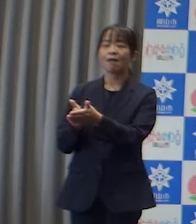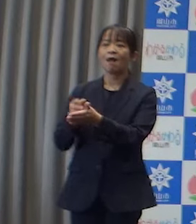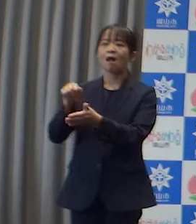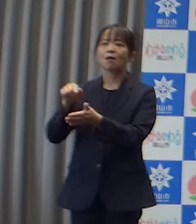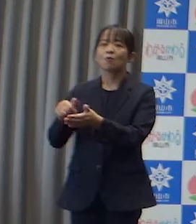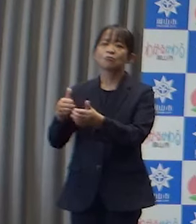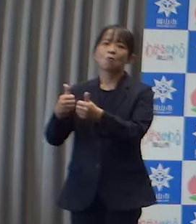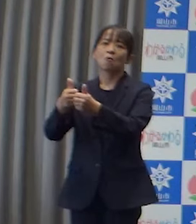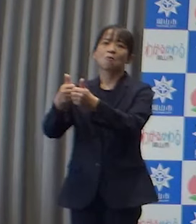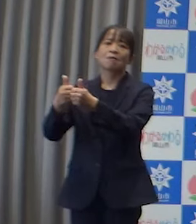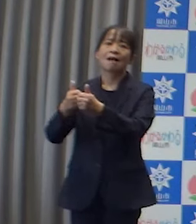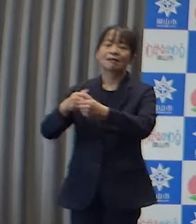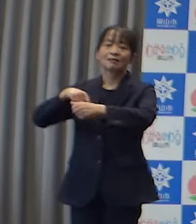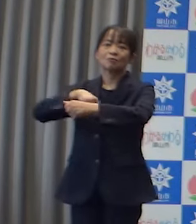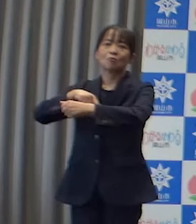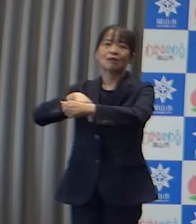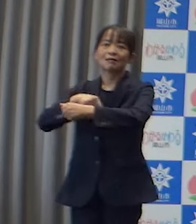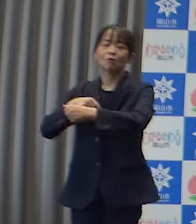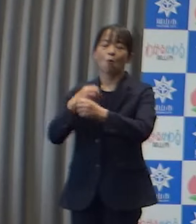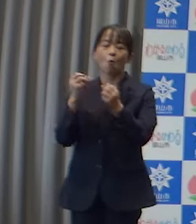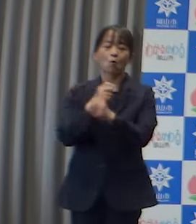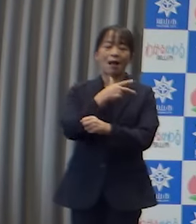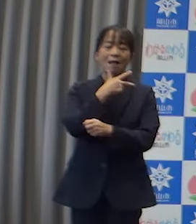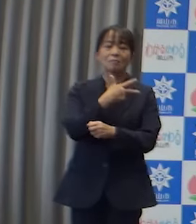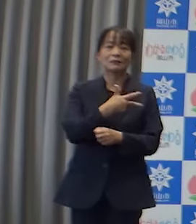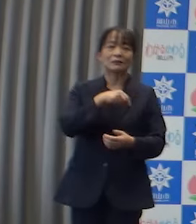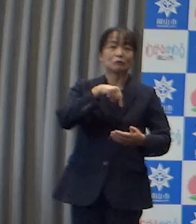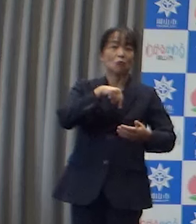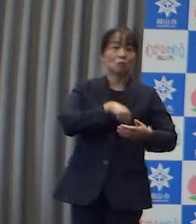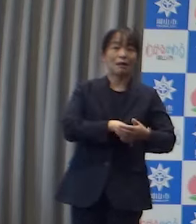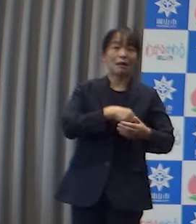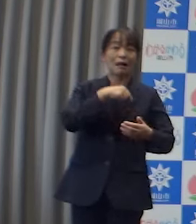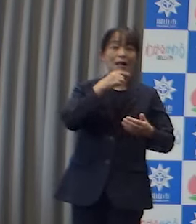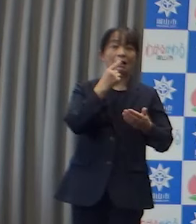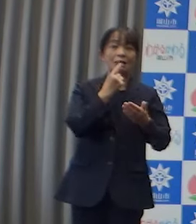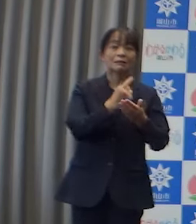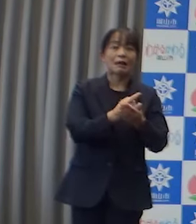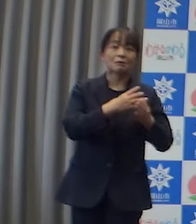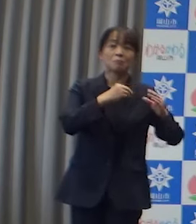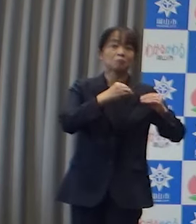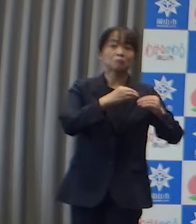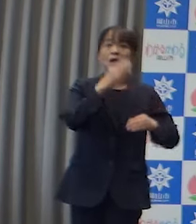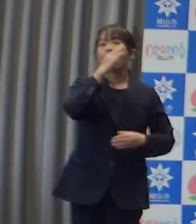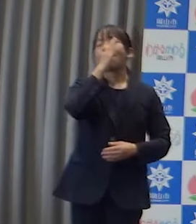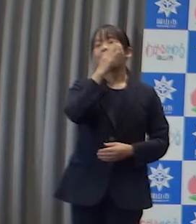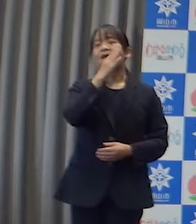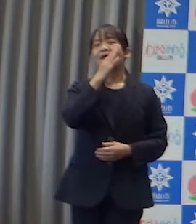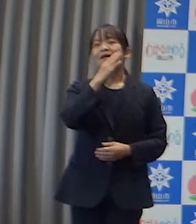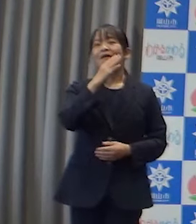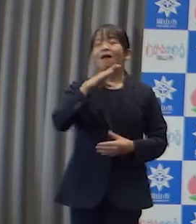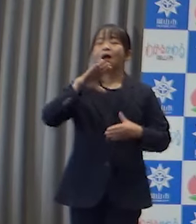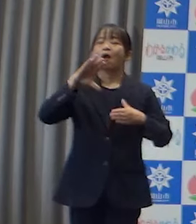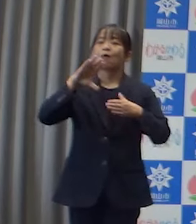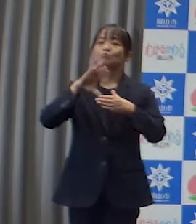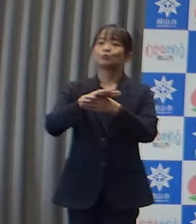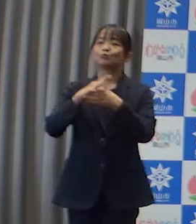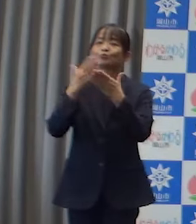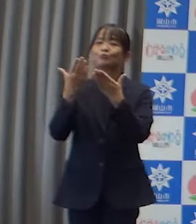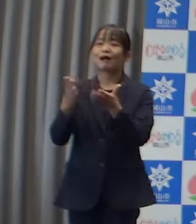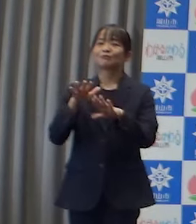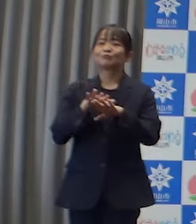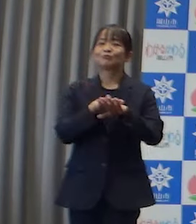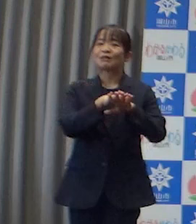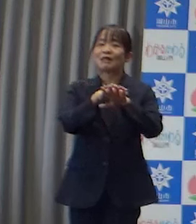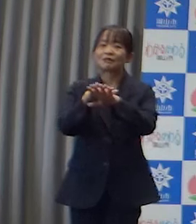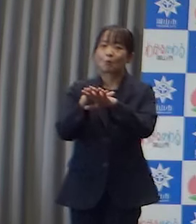とどめちゃいけないと、多くの文学ネットワークですからね、文学の関係者と